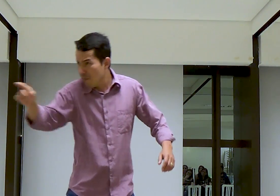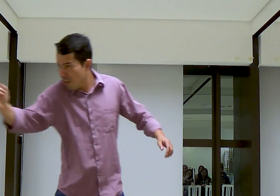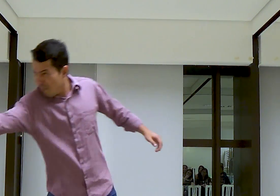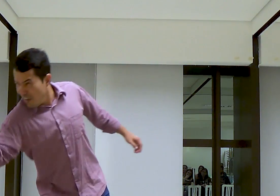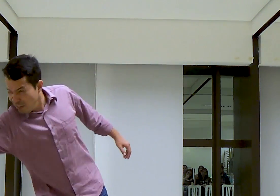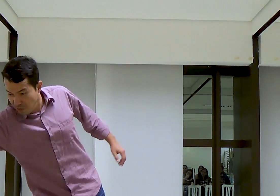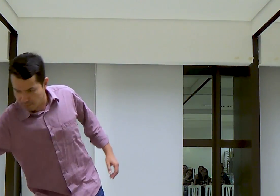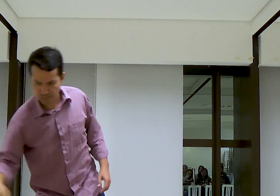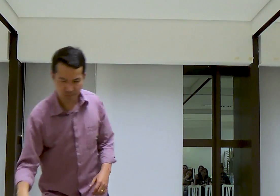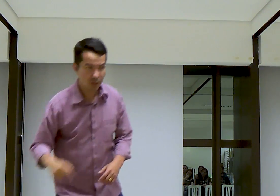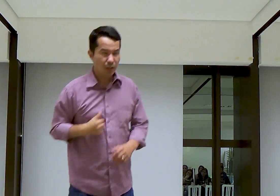nós, chamou você,